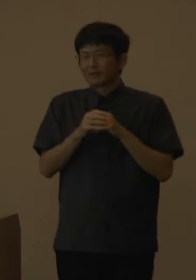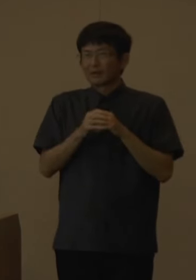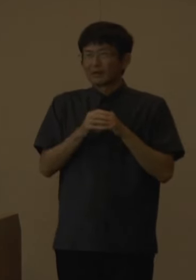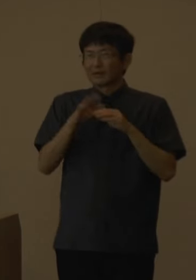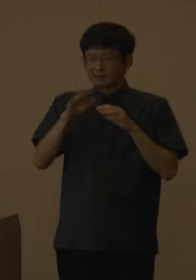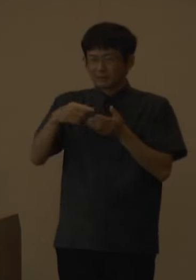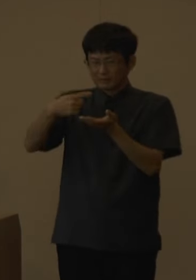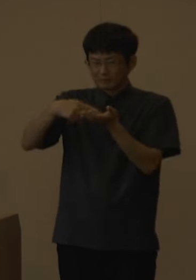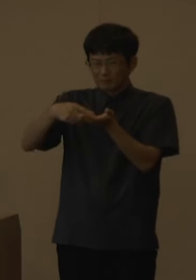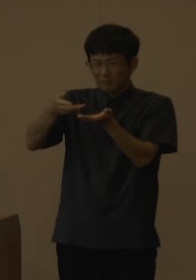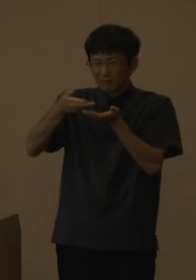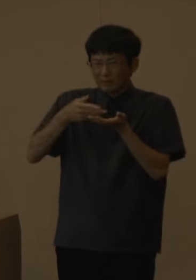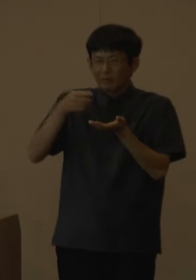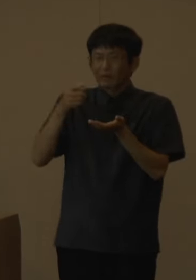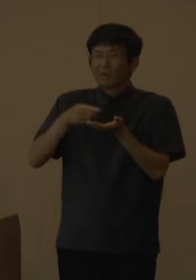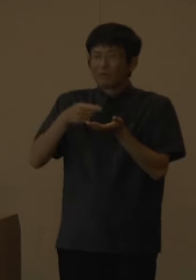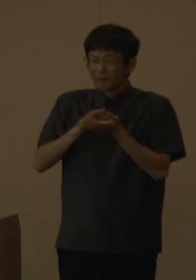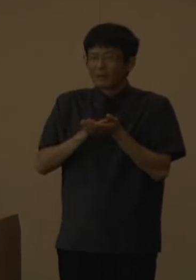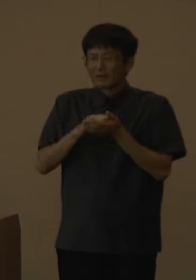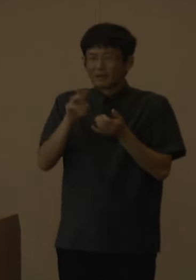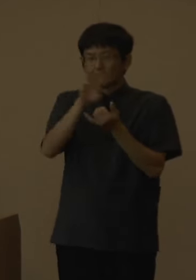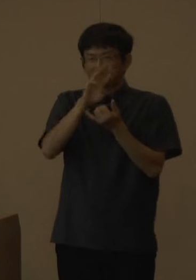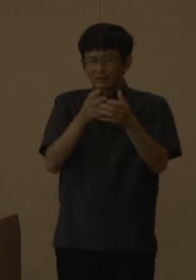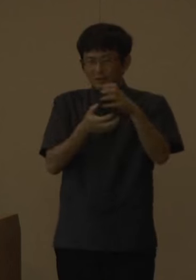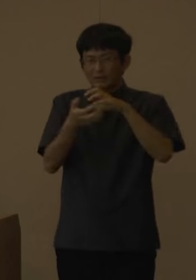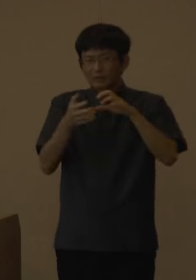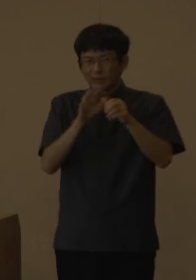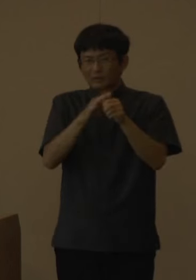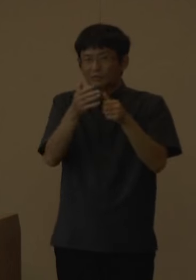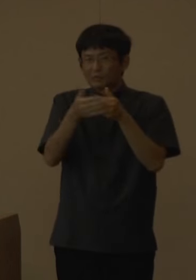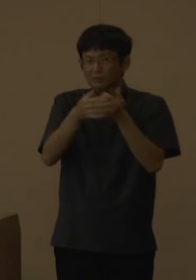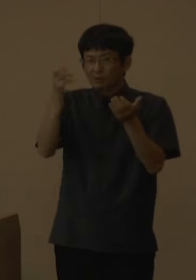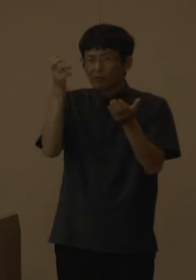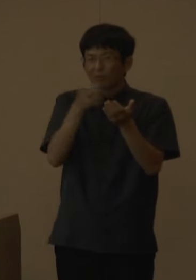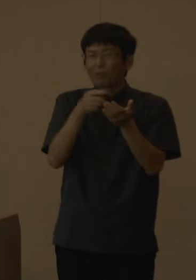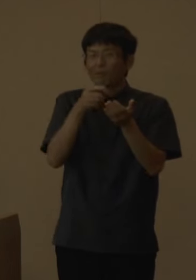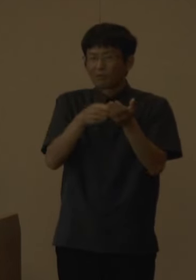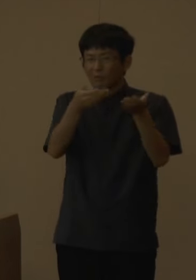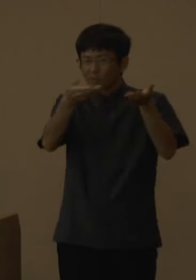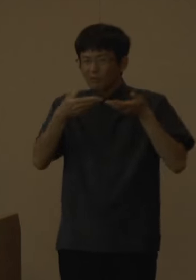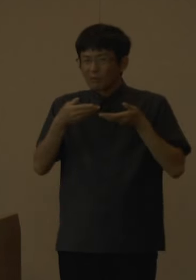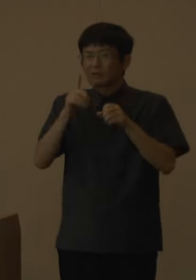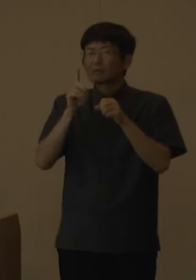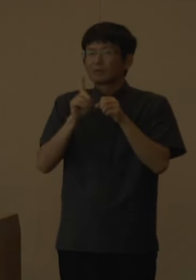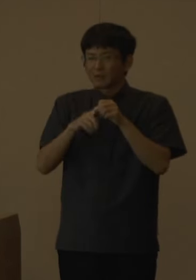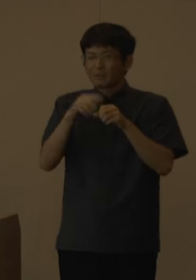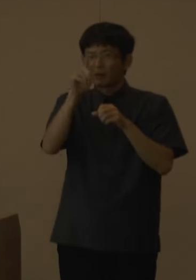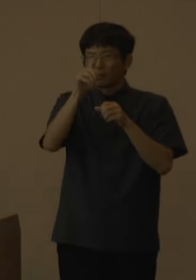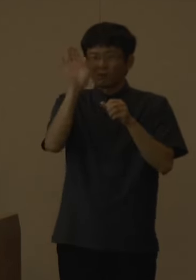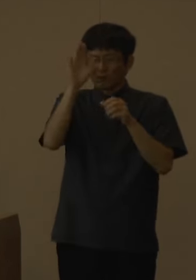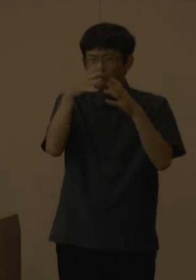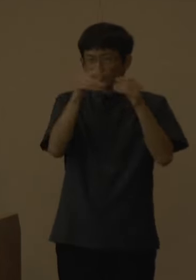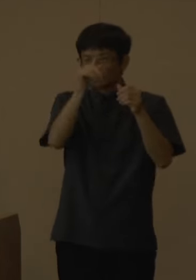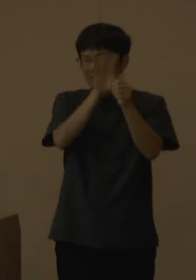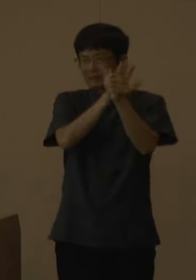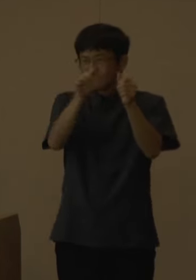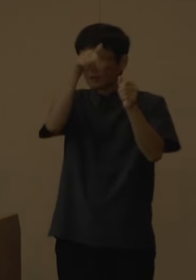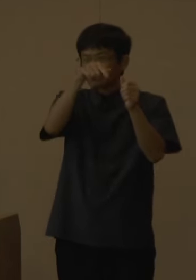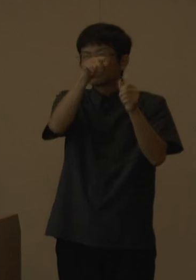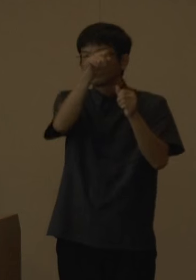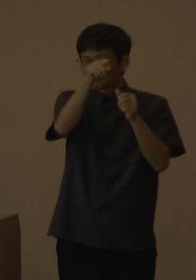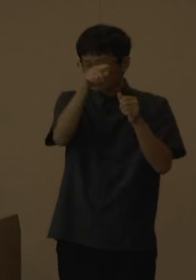ご指摘のございました、災害救助法の適用について今後内閣府との所管である